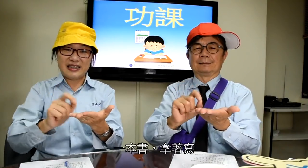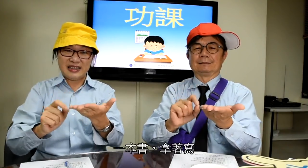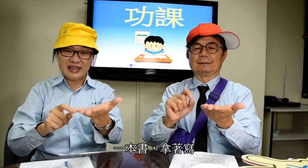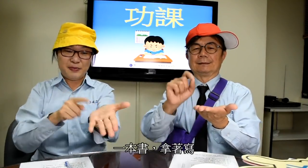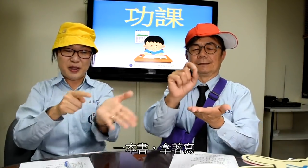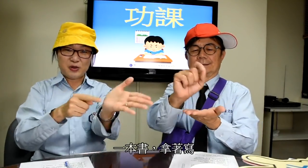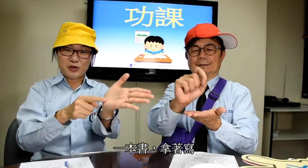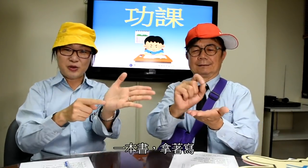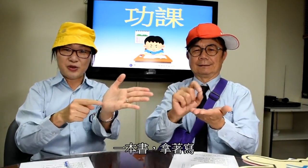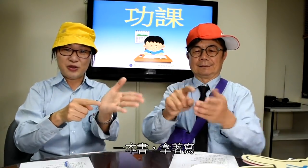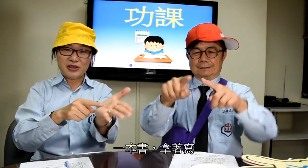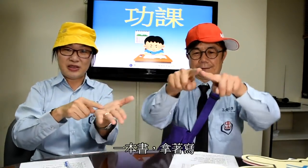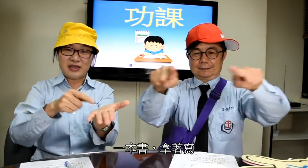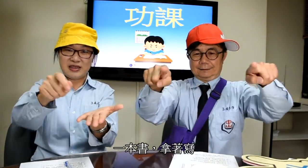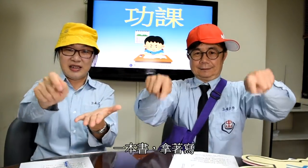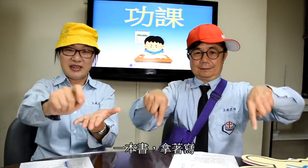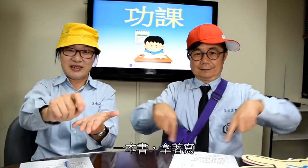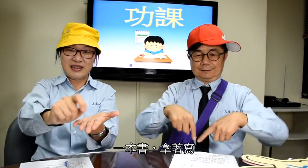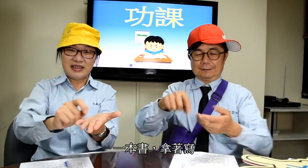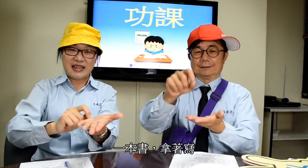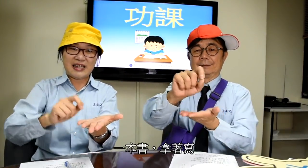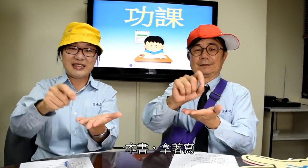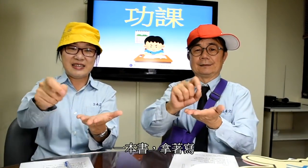一本书，好，拿着写。